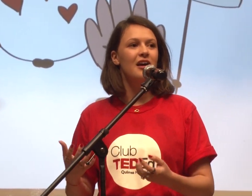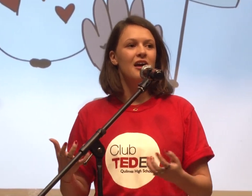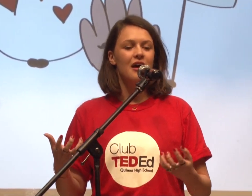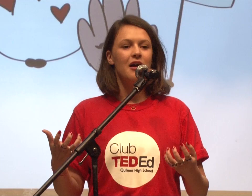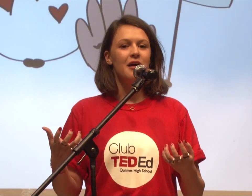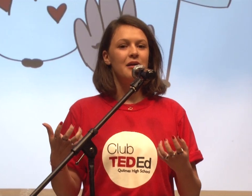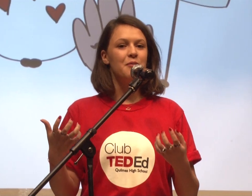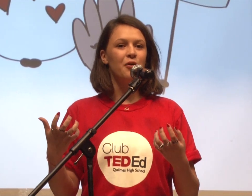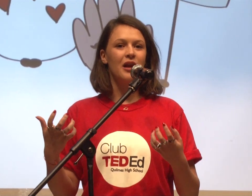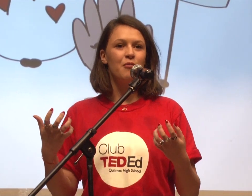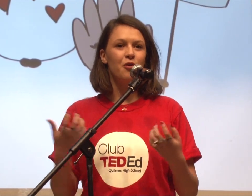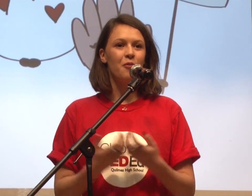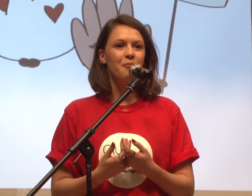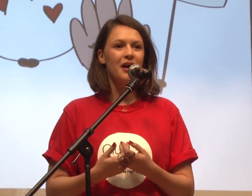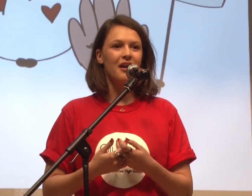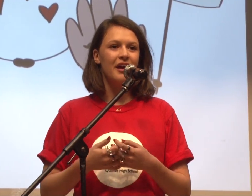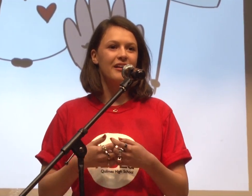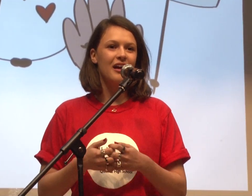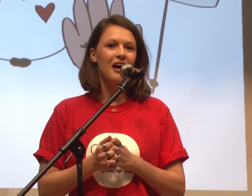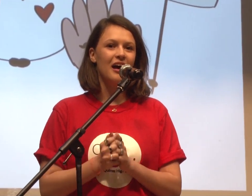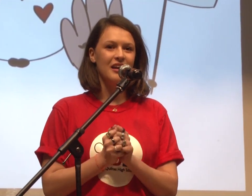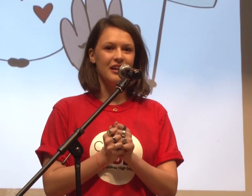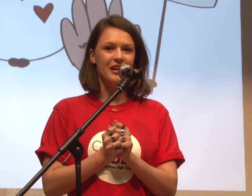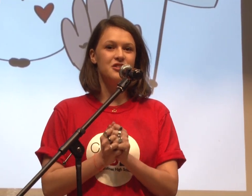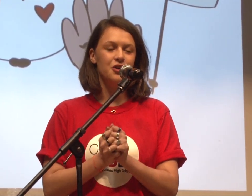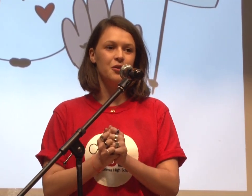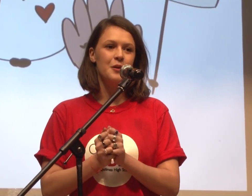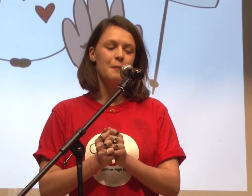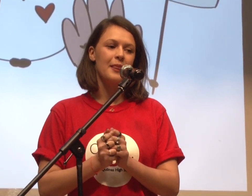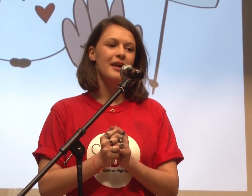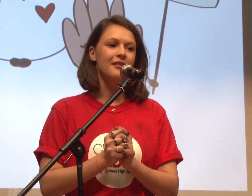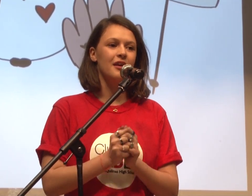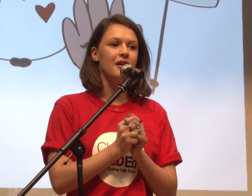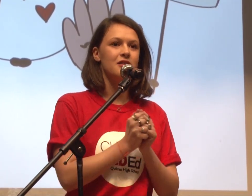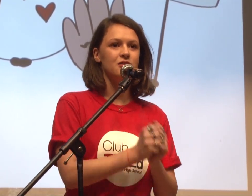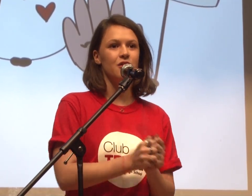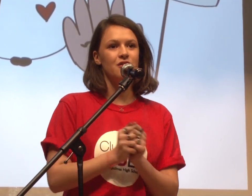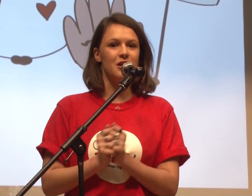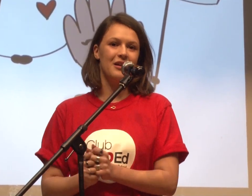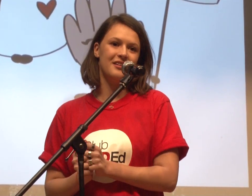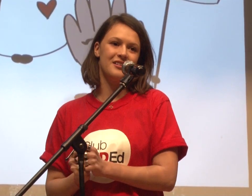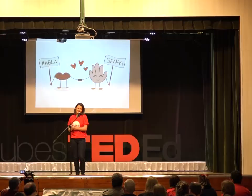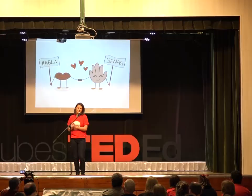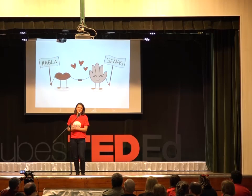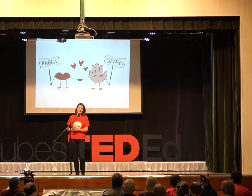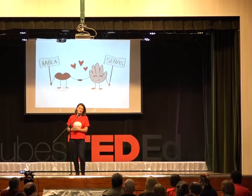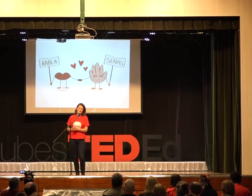y podríamos romper esta alienación entre sordos y hablantes. Muchas gracias.